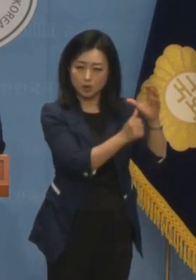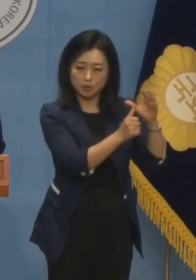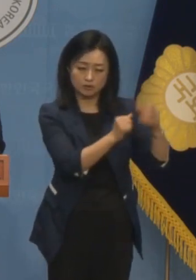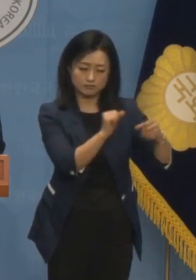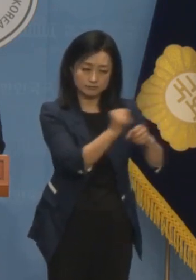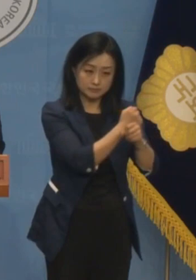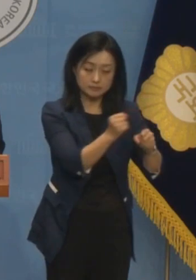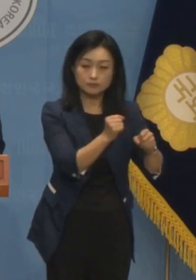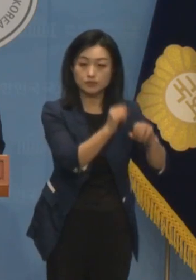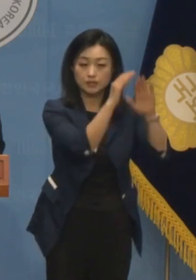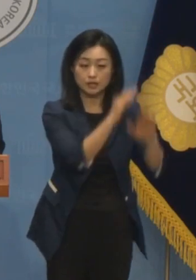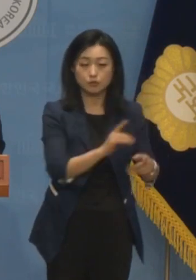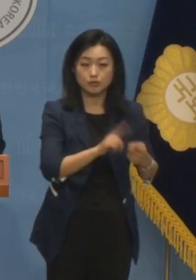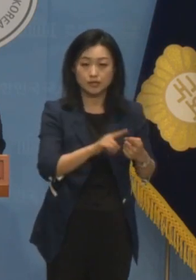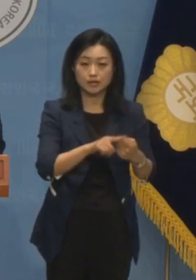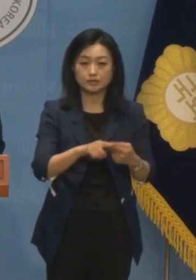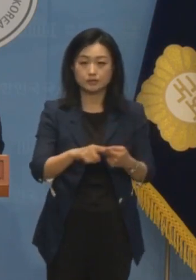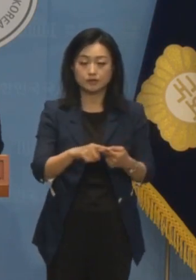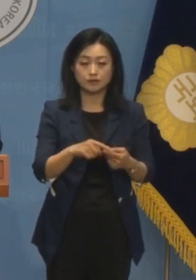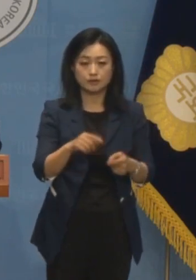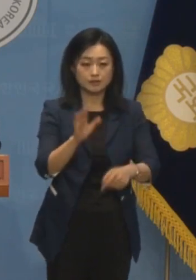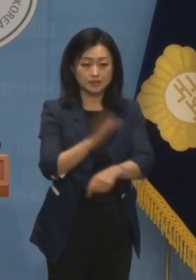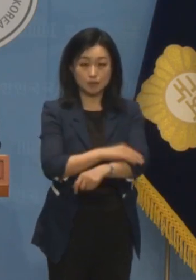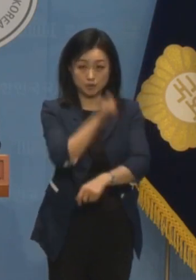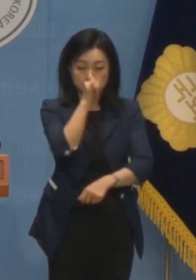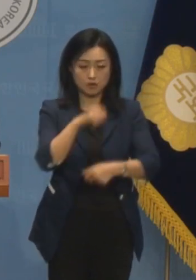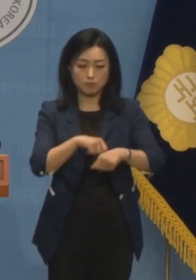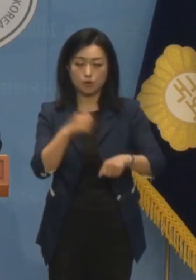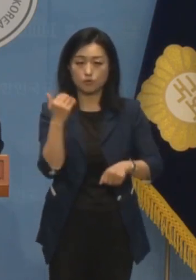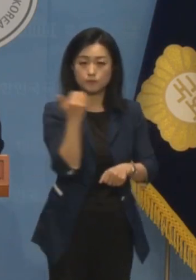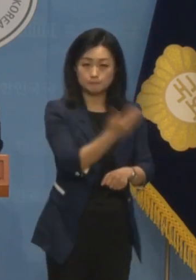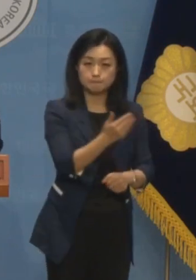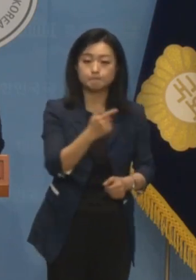무도한 행태에 반드시 책임을 물을 것입니다.